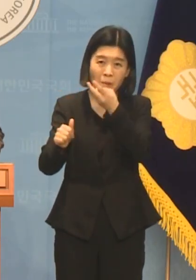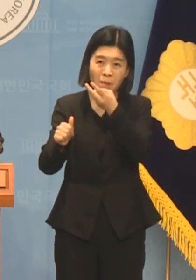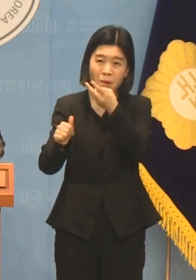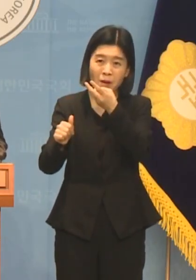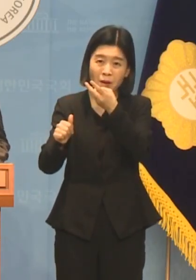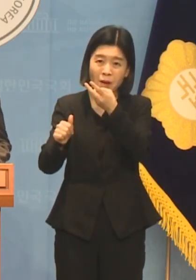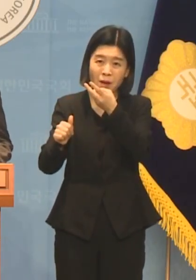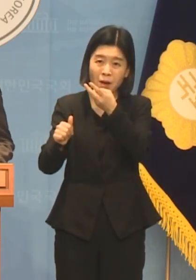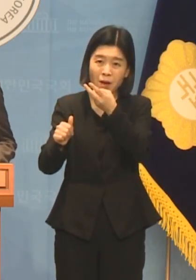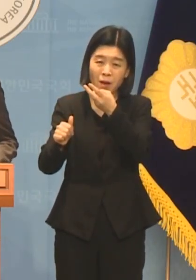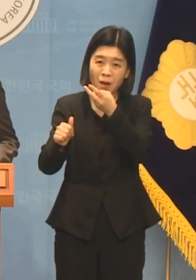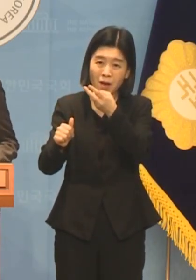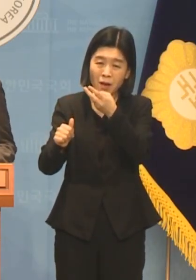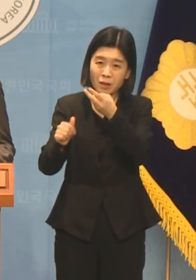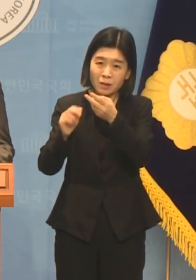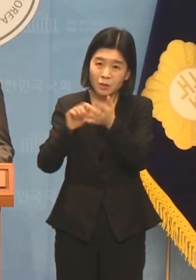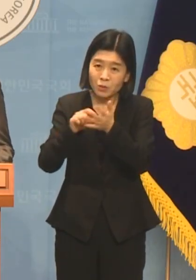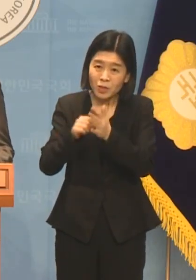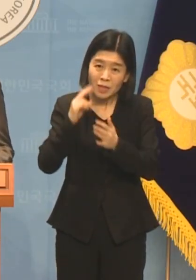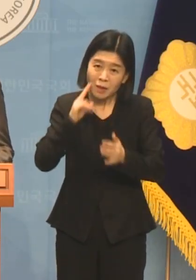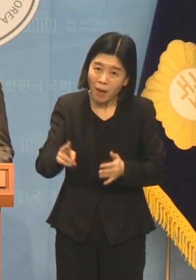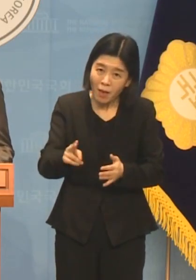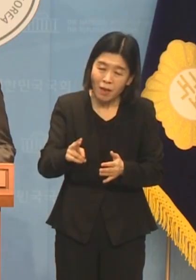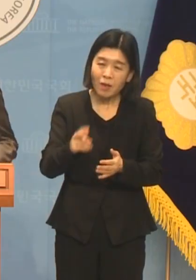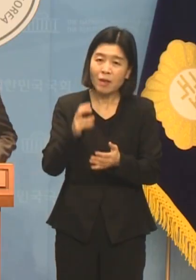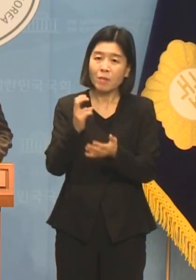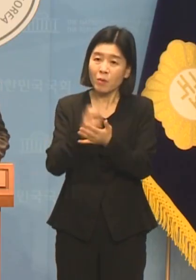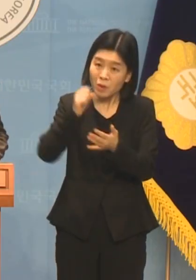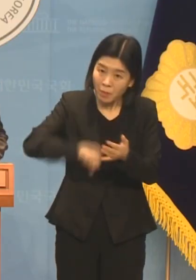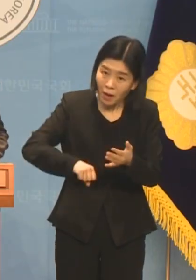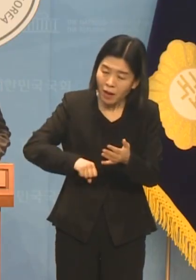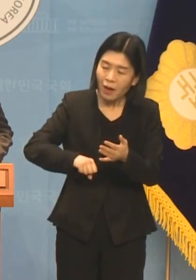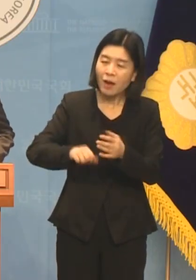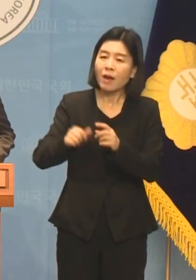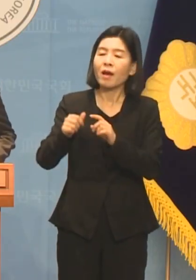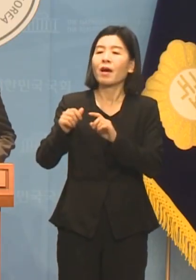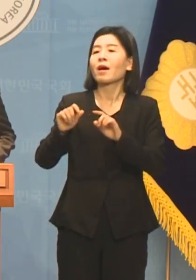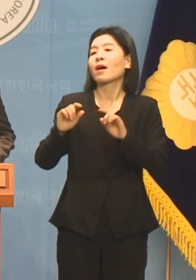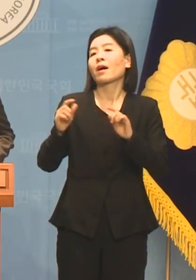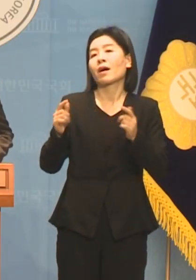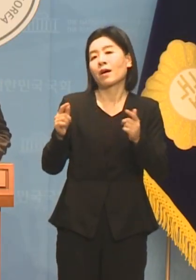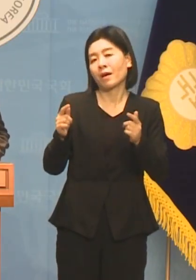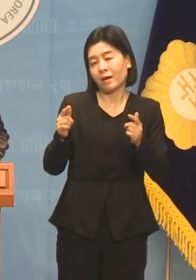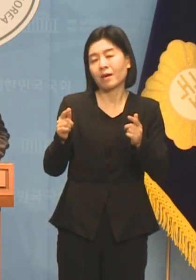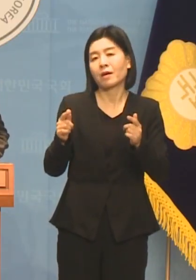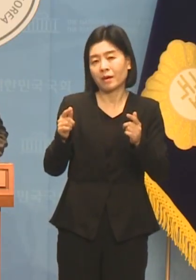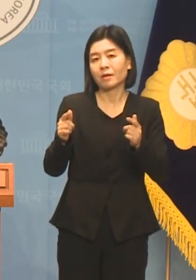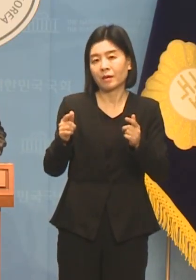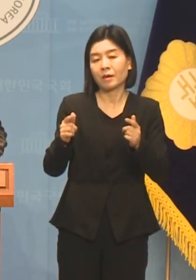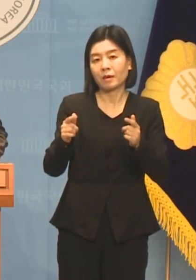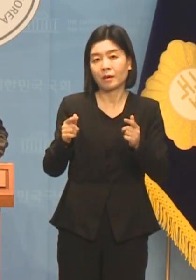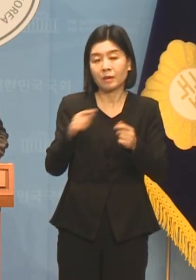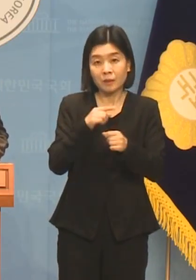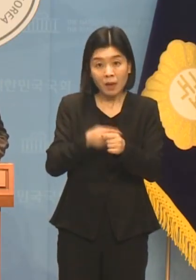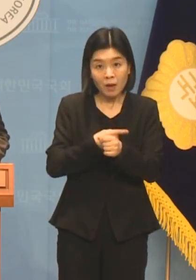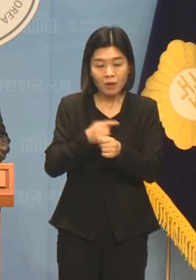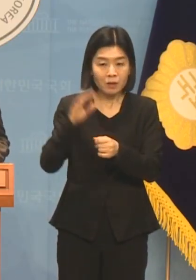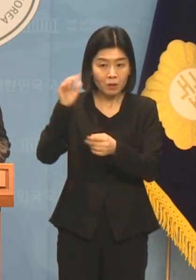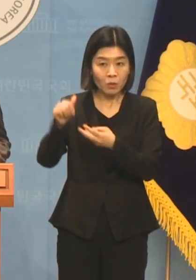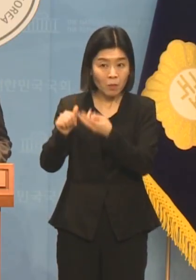중대하게 위반했느냐 이런 면에 있어서는 아니다라는 법리적인 답변이 나올 수밖에 없고 그러면